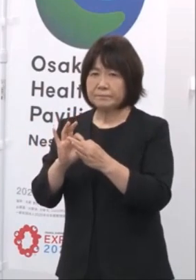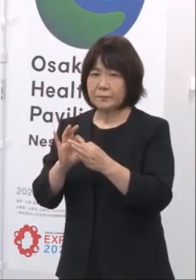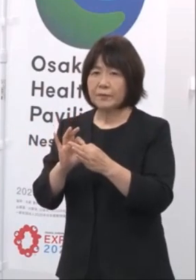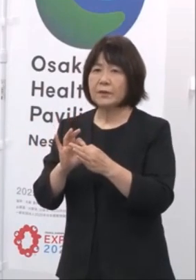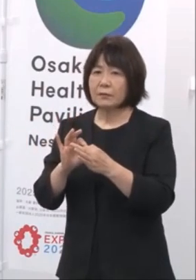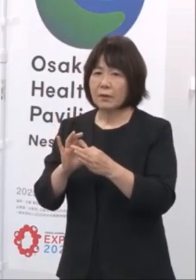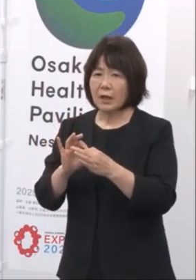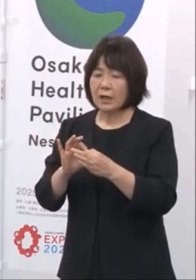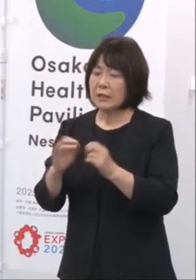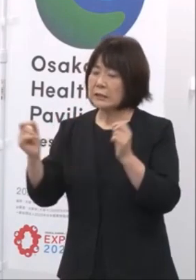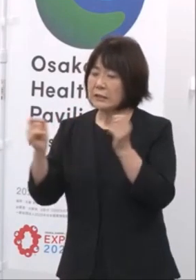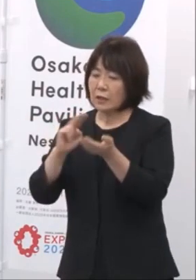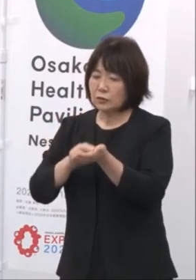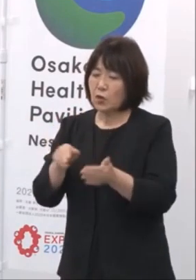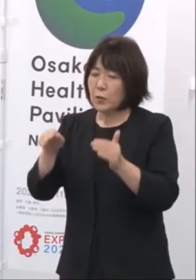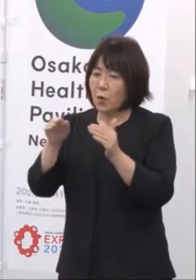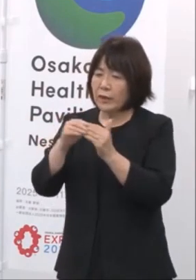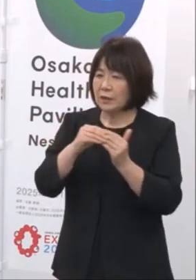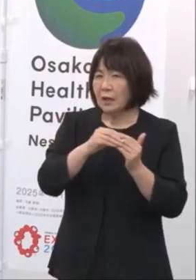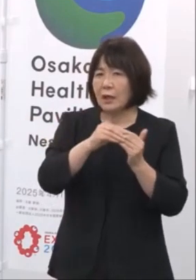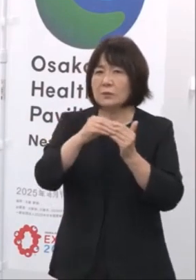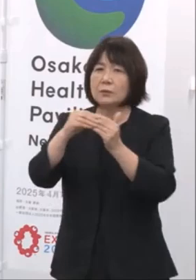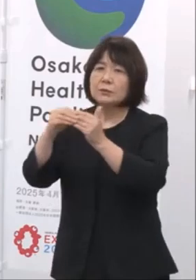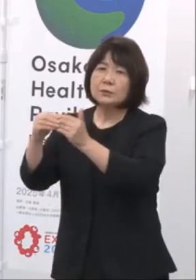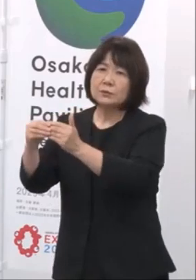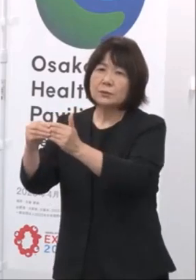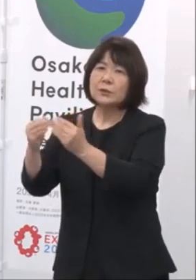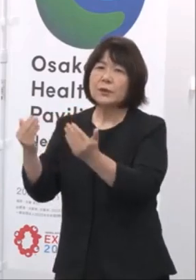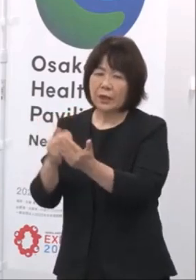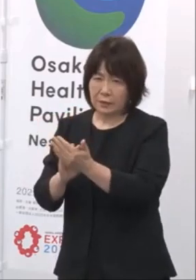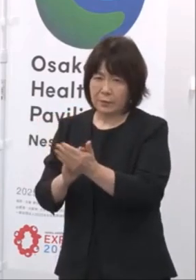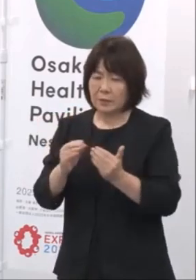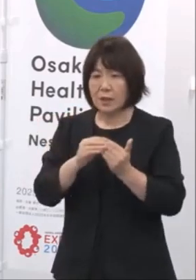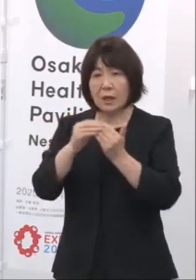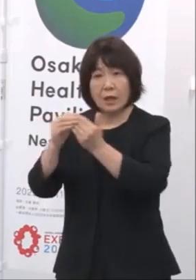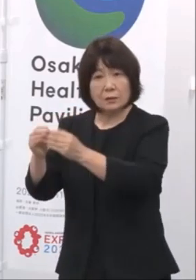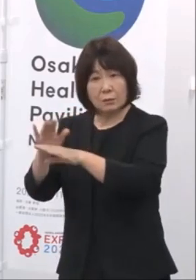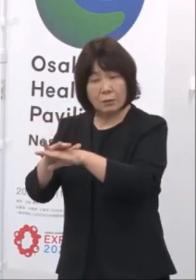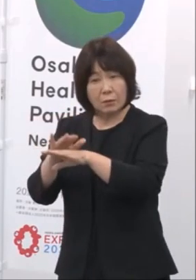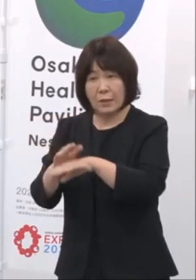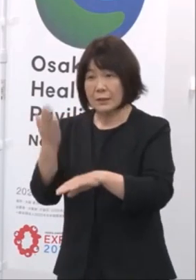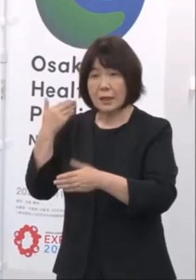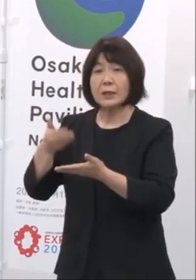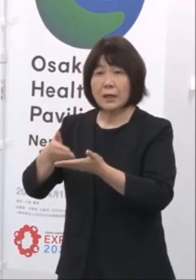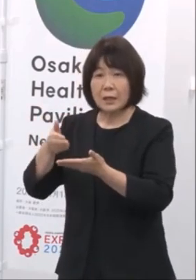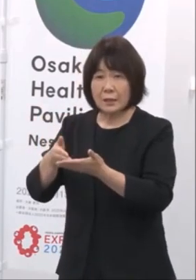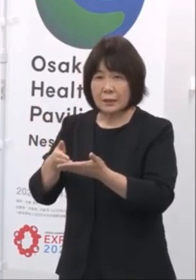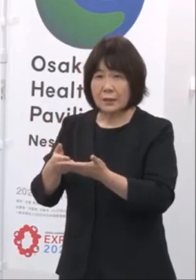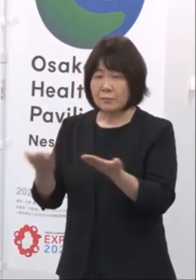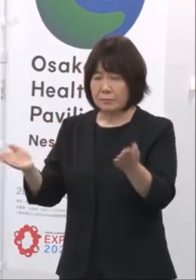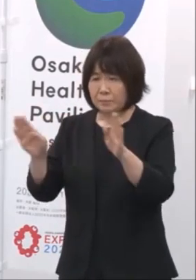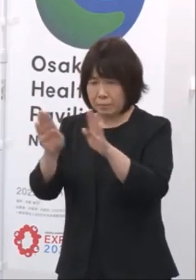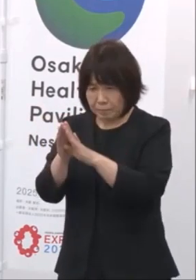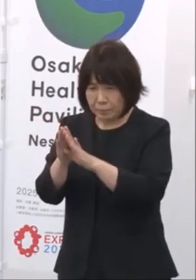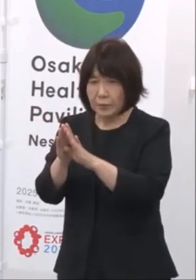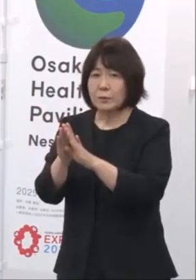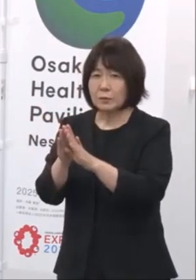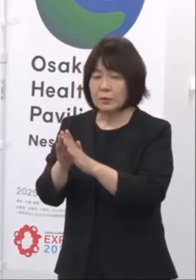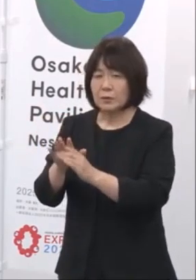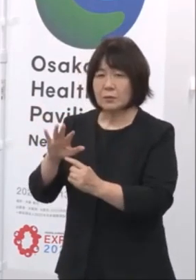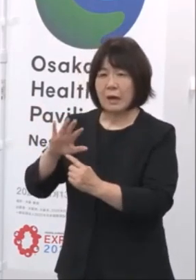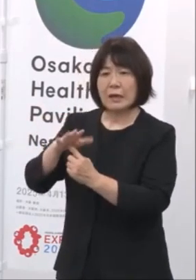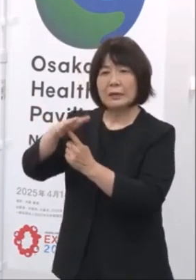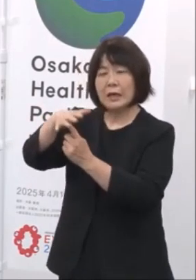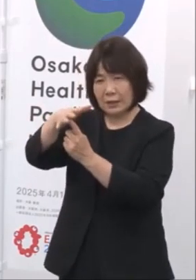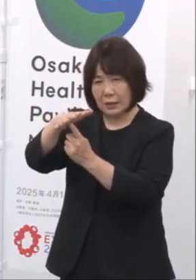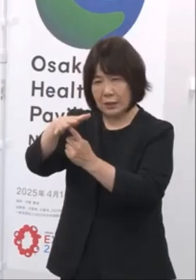く の病院等に搬送をするということになります。その搬送手段とすれば、先ほど申し上げた完全に閉鎖されているときはヘリであった